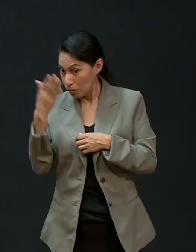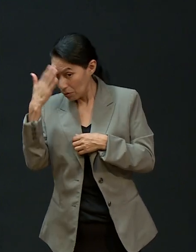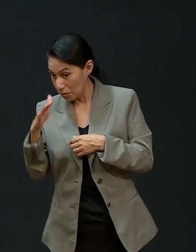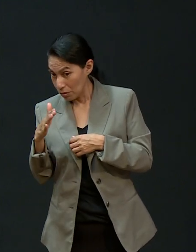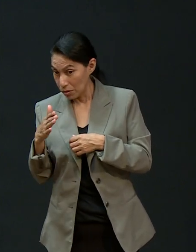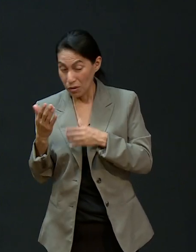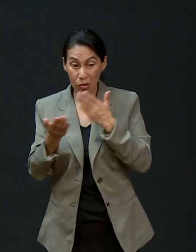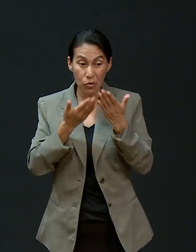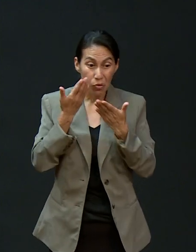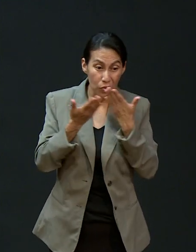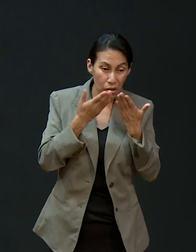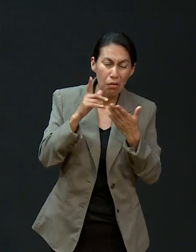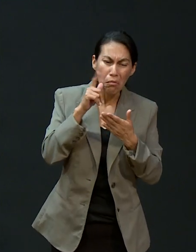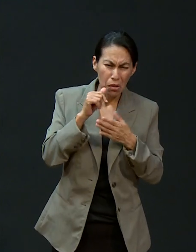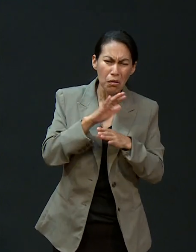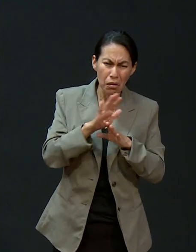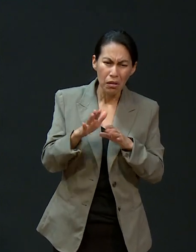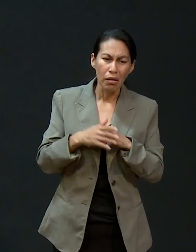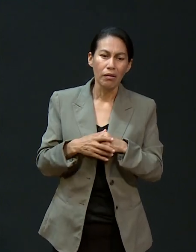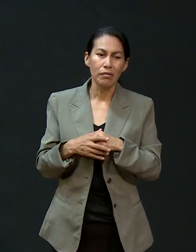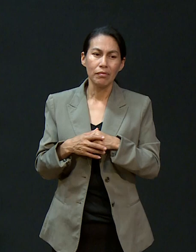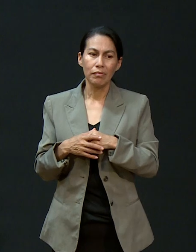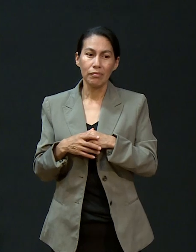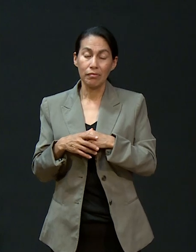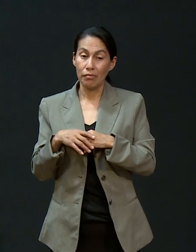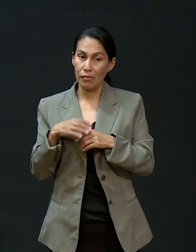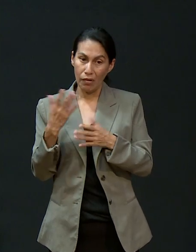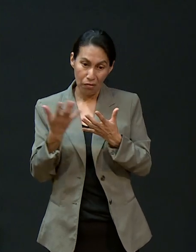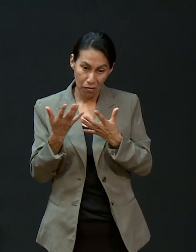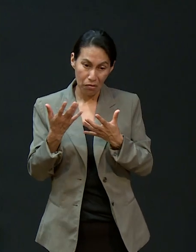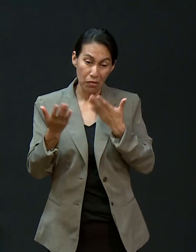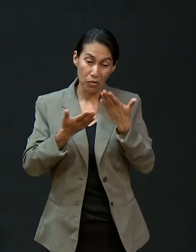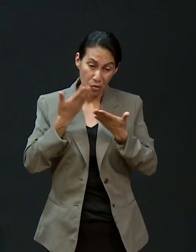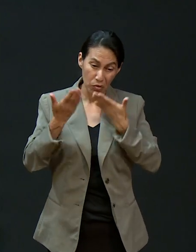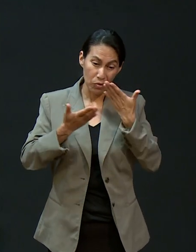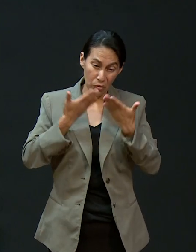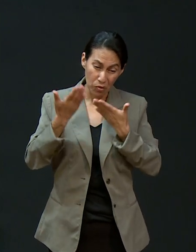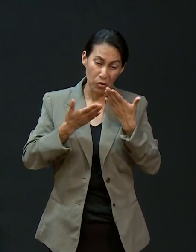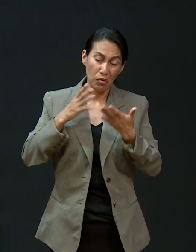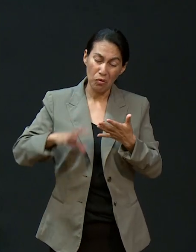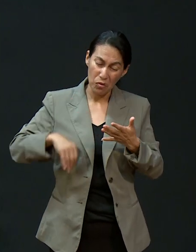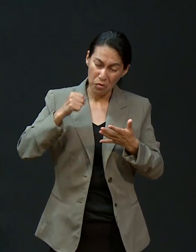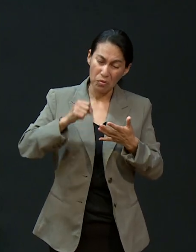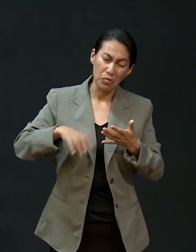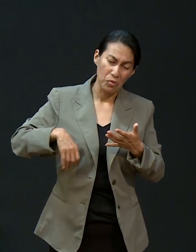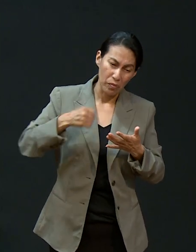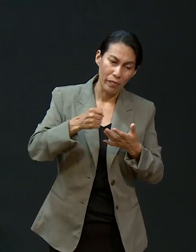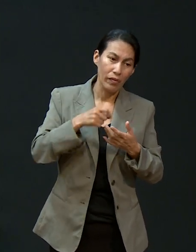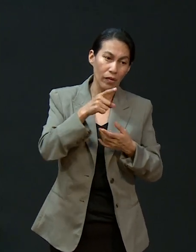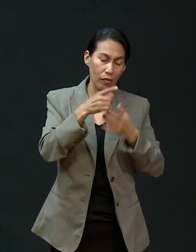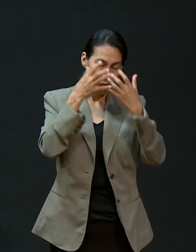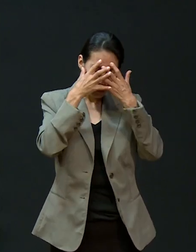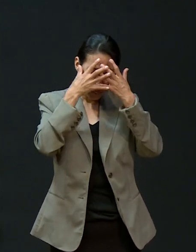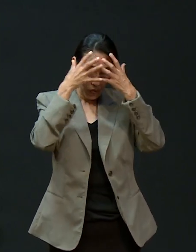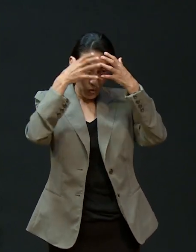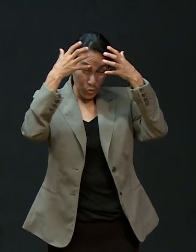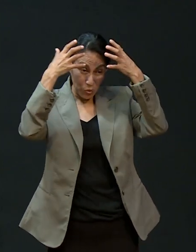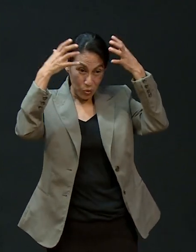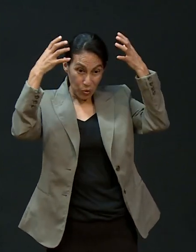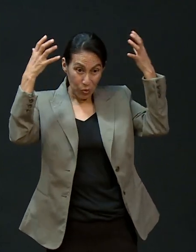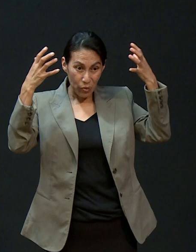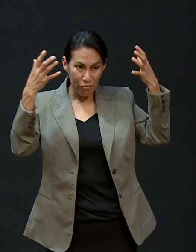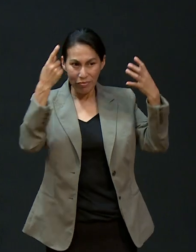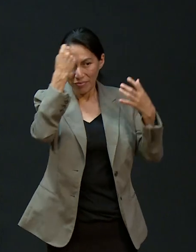pregunto, ¿sabes hacer esto? Voy a estudiar. Mañana ya lo sé. Y así, pues, logró. Superándose, claro que sí. Y eso